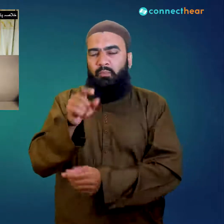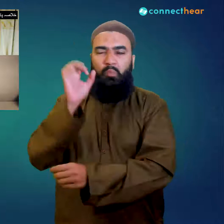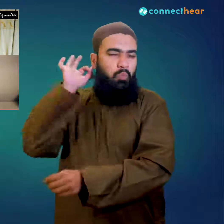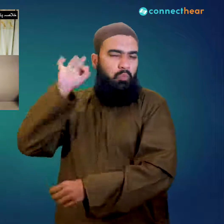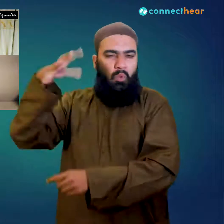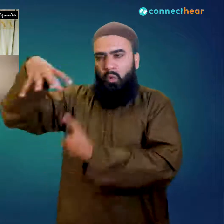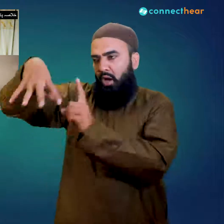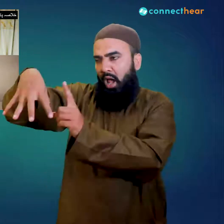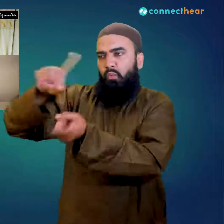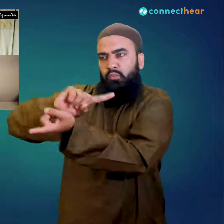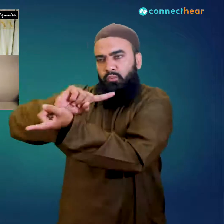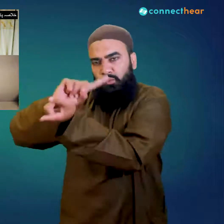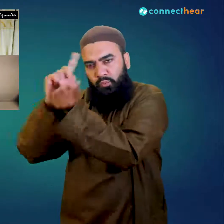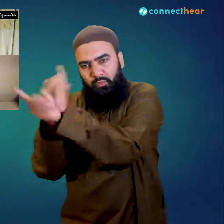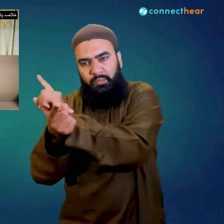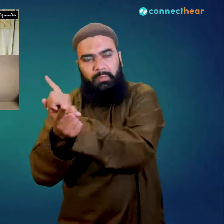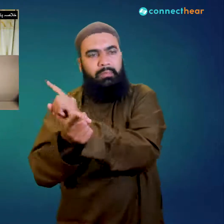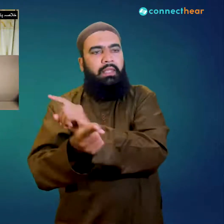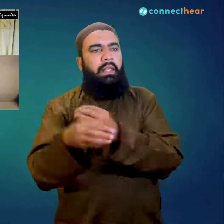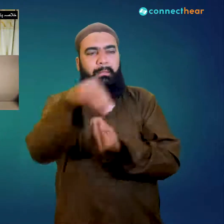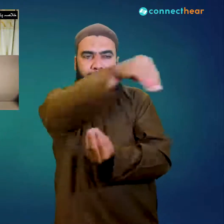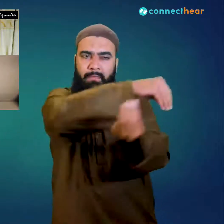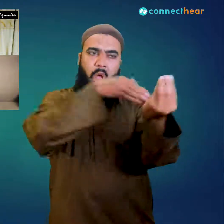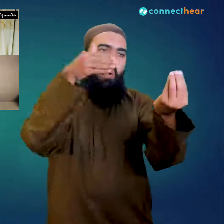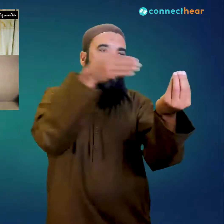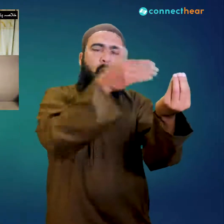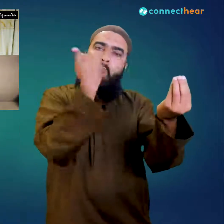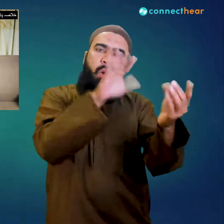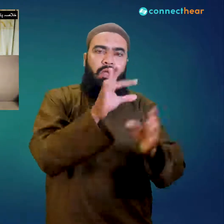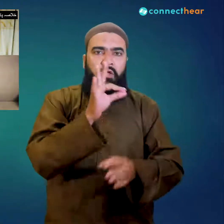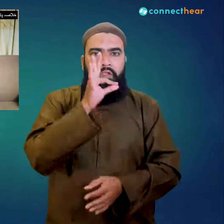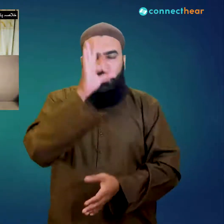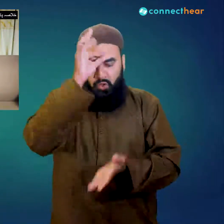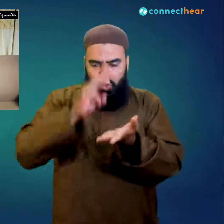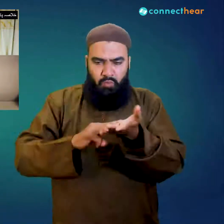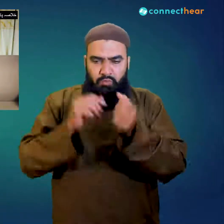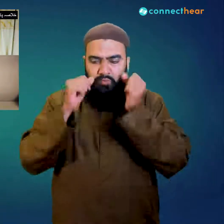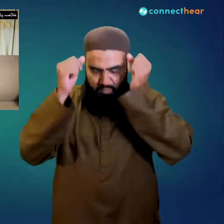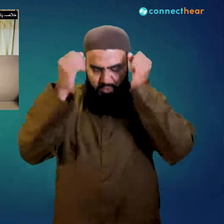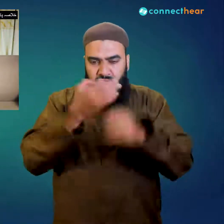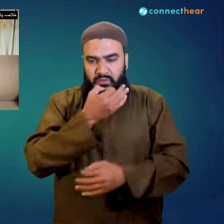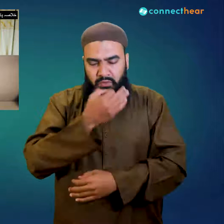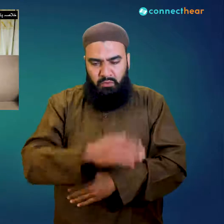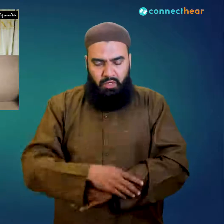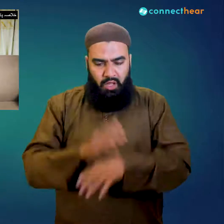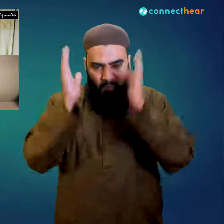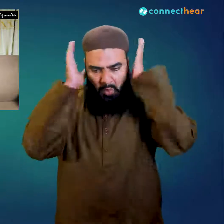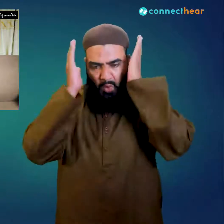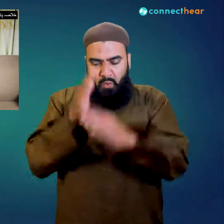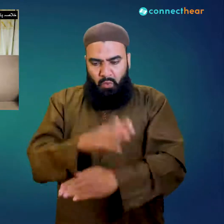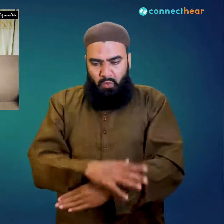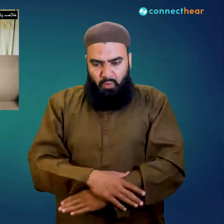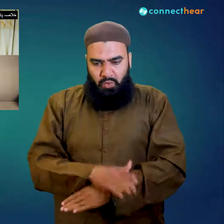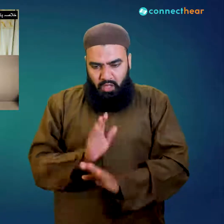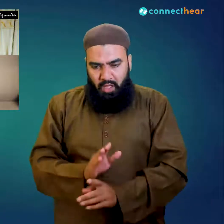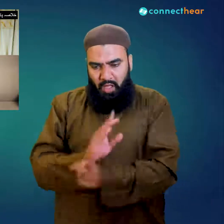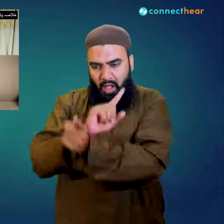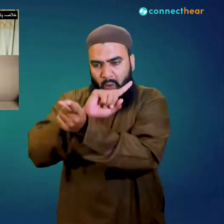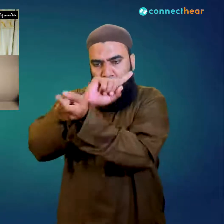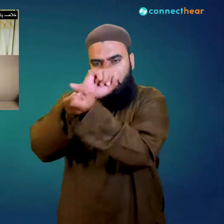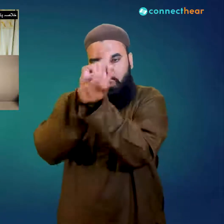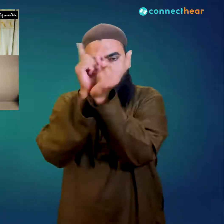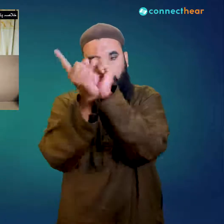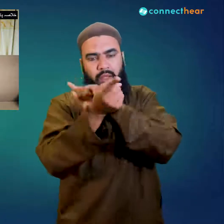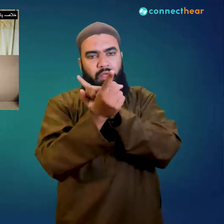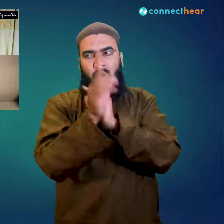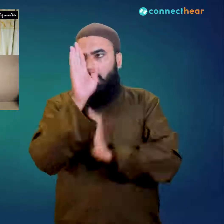گیا، اس لیے جو حکم قبلہ کی تحویل کا، تبدیلی کا نازل ہوا تو مسجد کا نام بھی